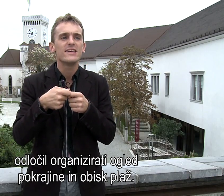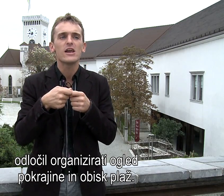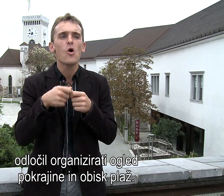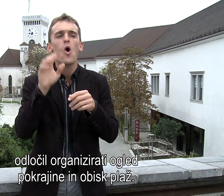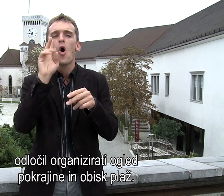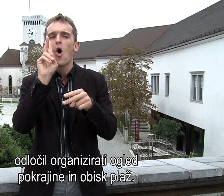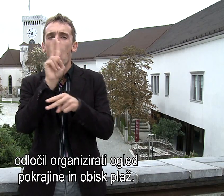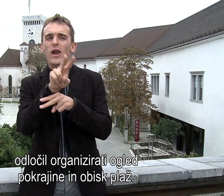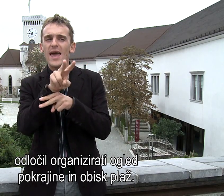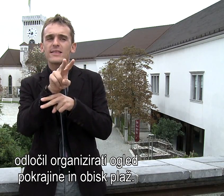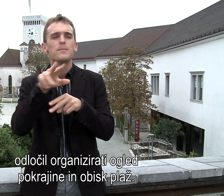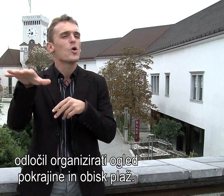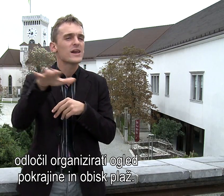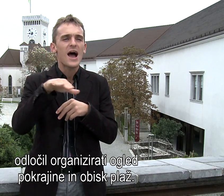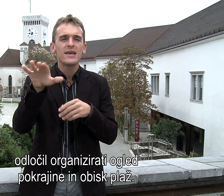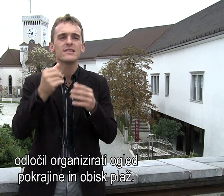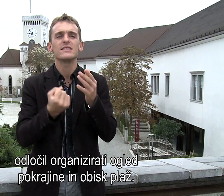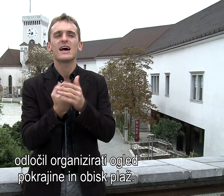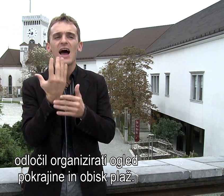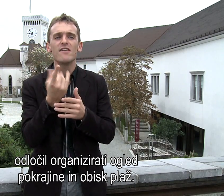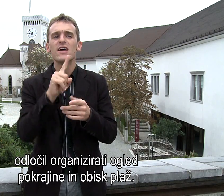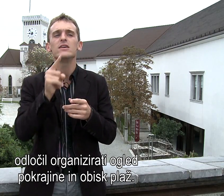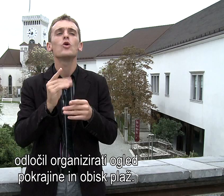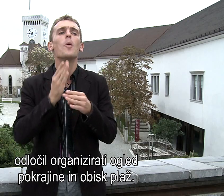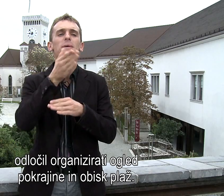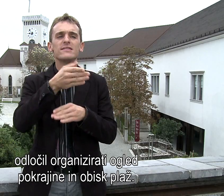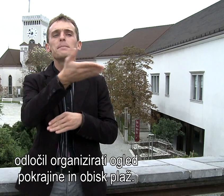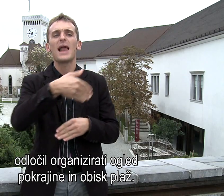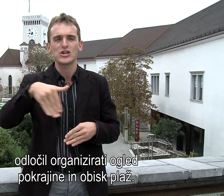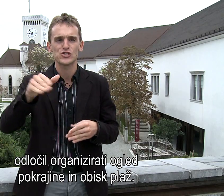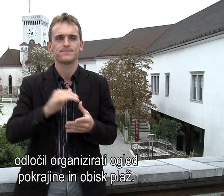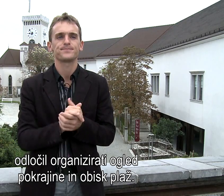organiziral ogled pokrajin, narave in obisk plaž.